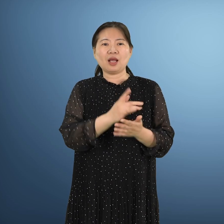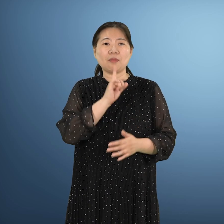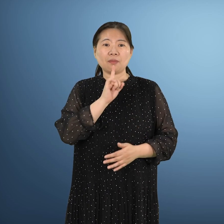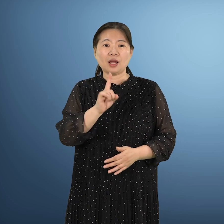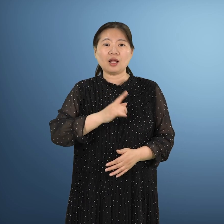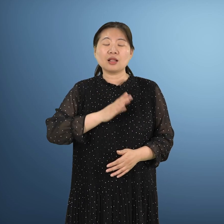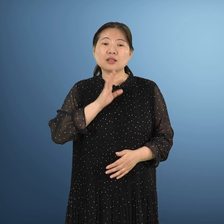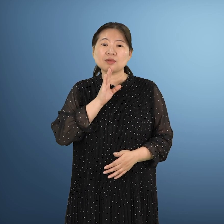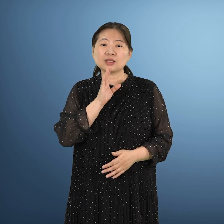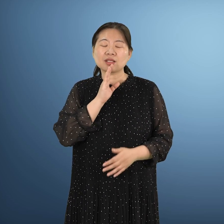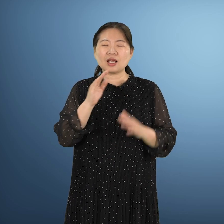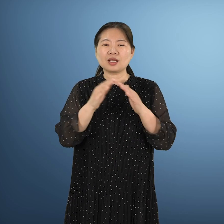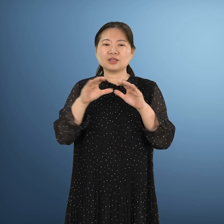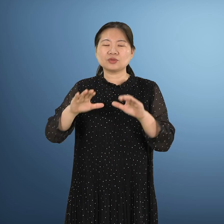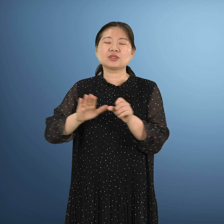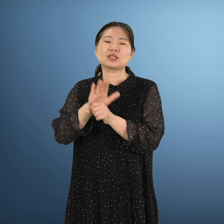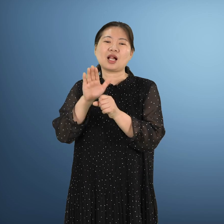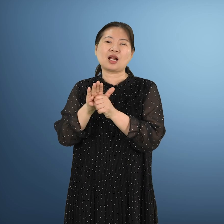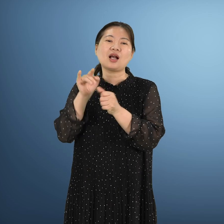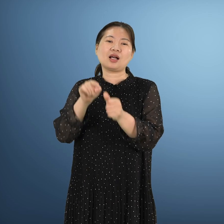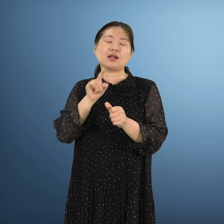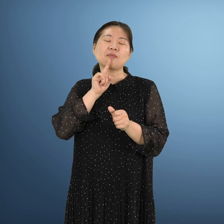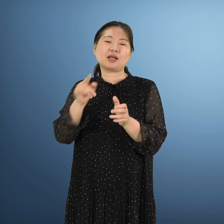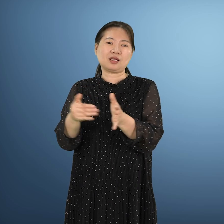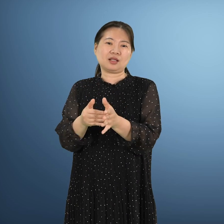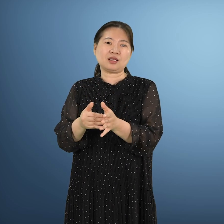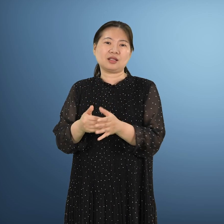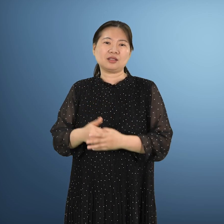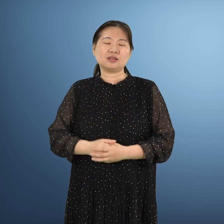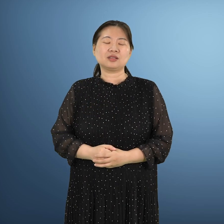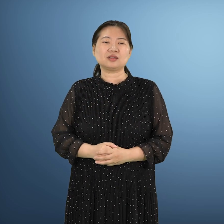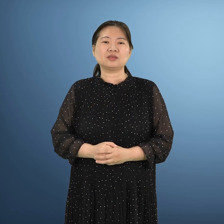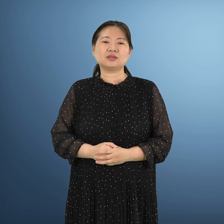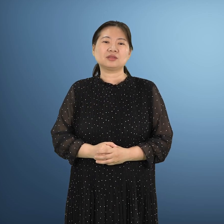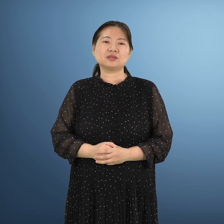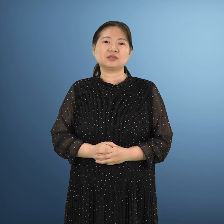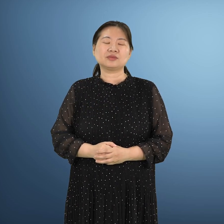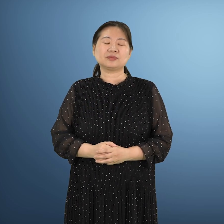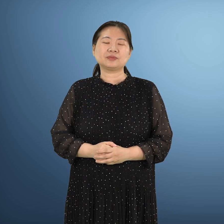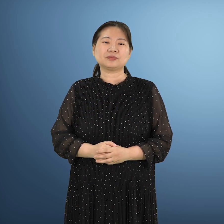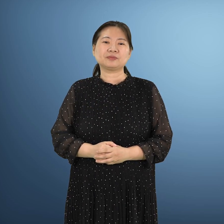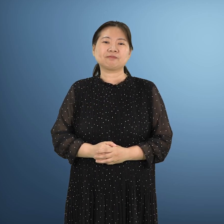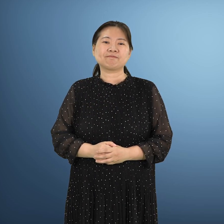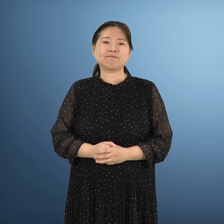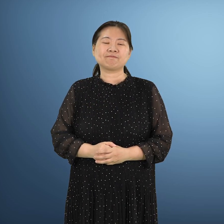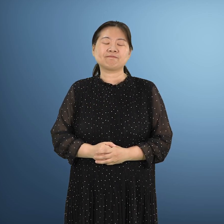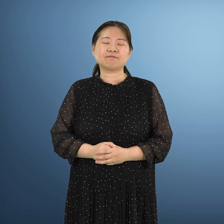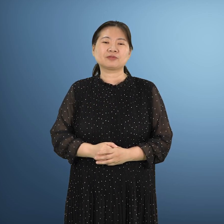말고 이웃을 사랑하라 그랬지,